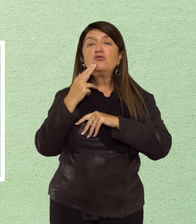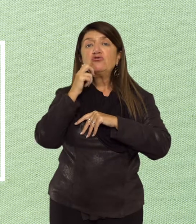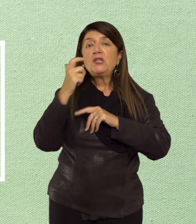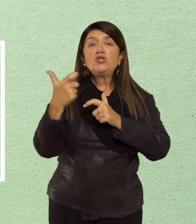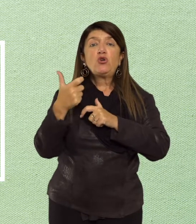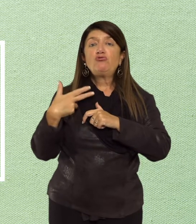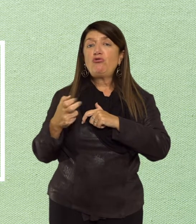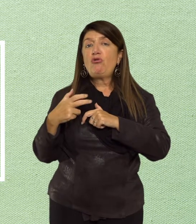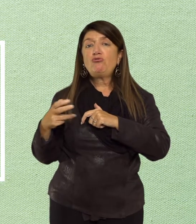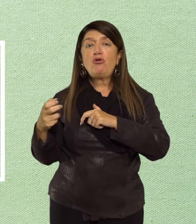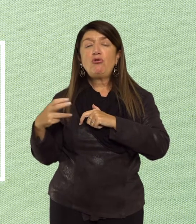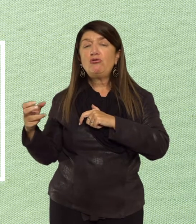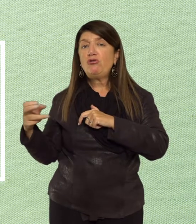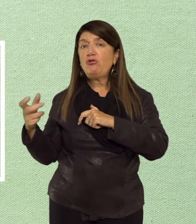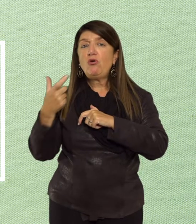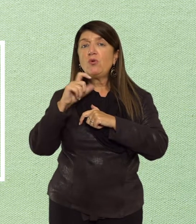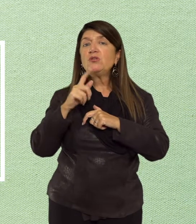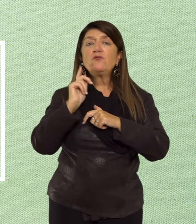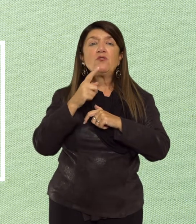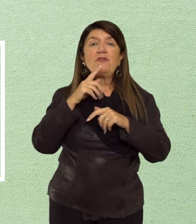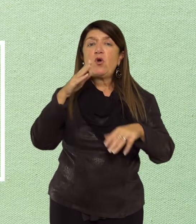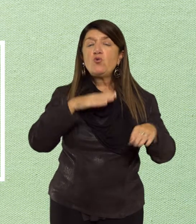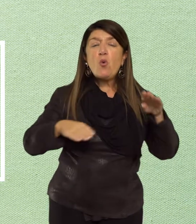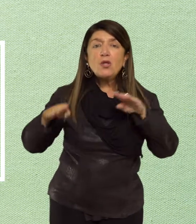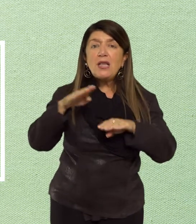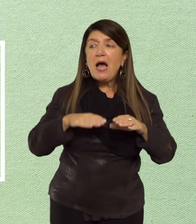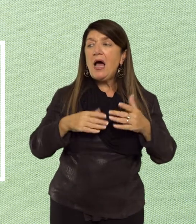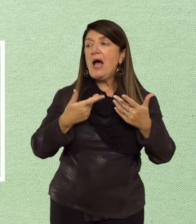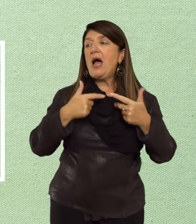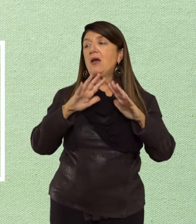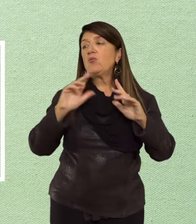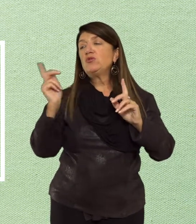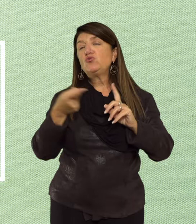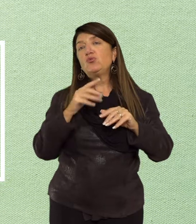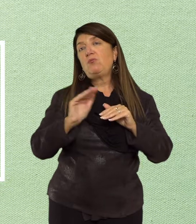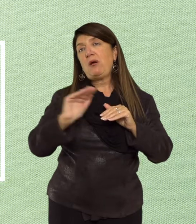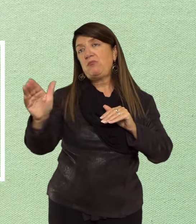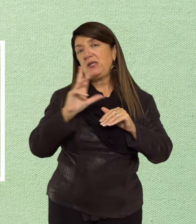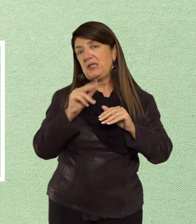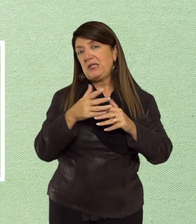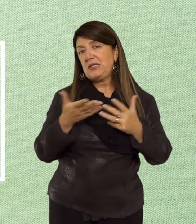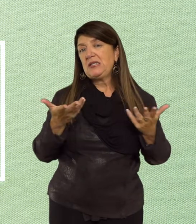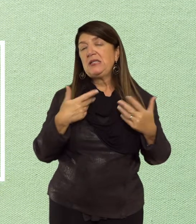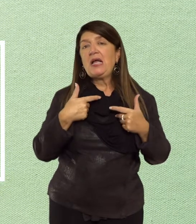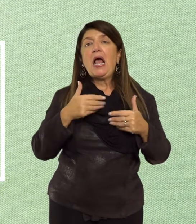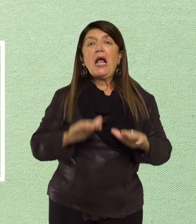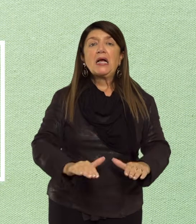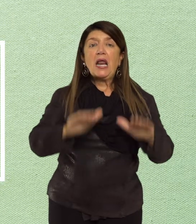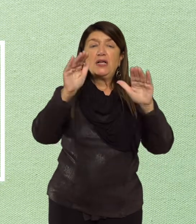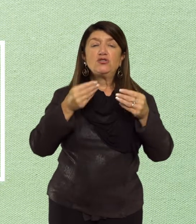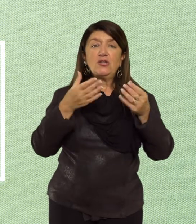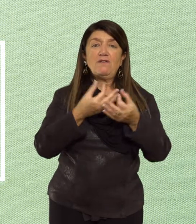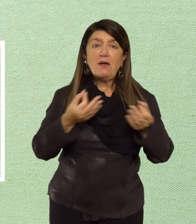calcio perché, insomma, dicevano che dovevo nuotare, un po' quello che si sentono dire tutti i bambini alla fine, è uno sport che fa bene alla crescita, è uno